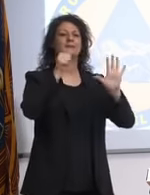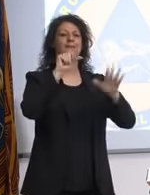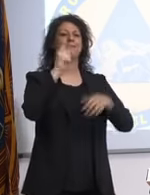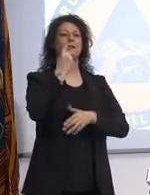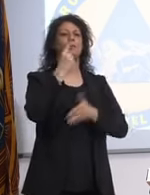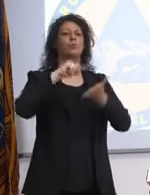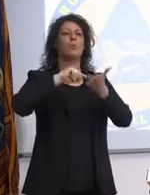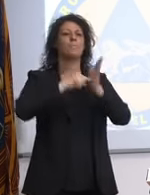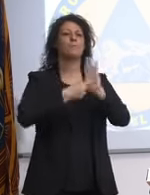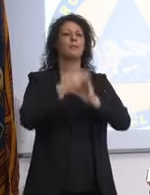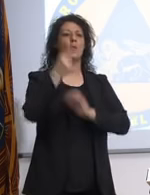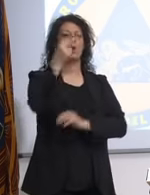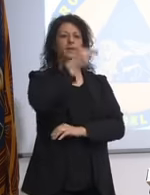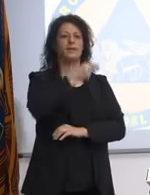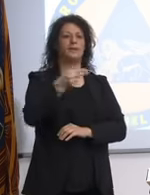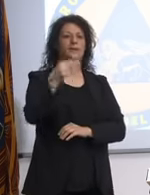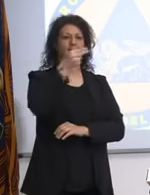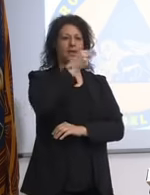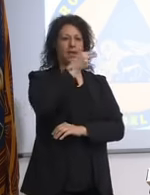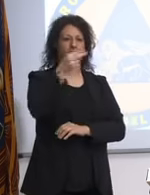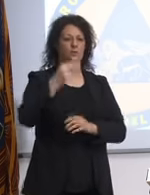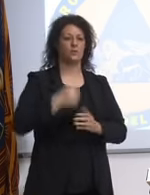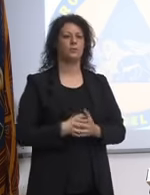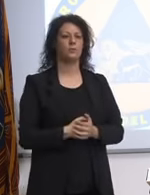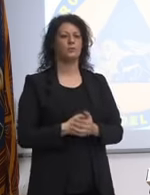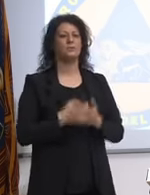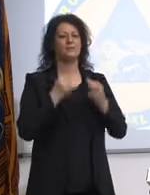esattamente